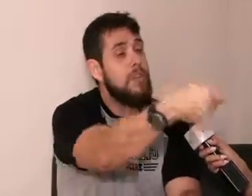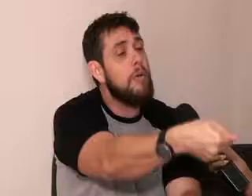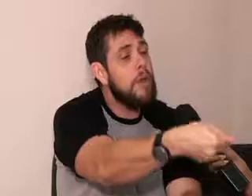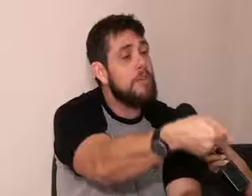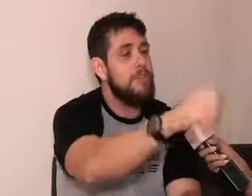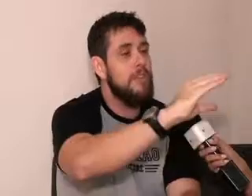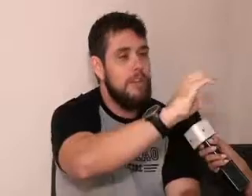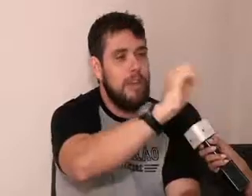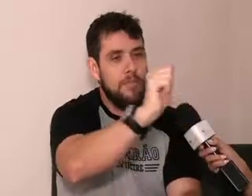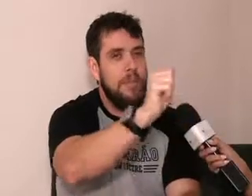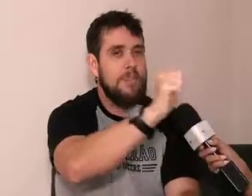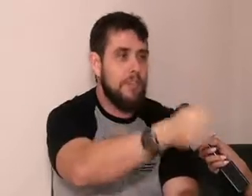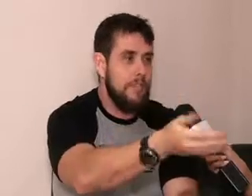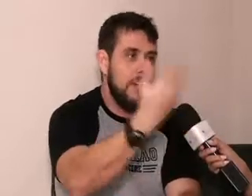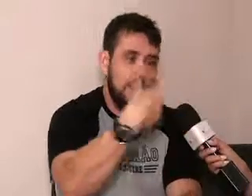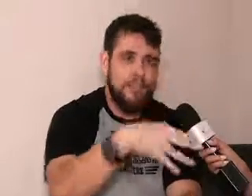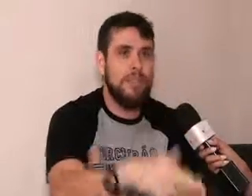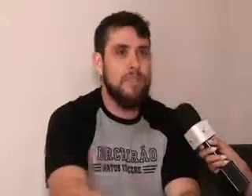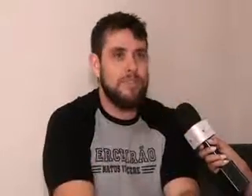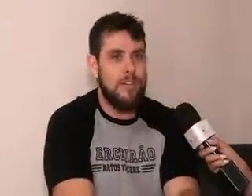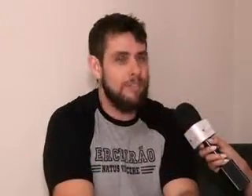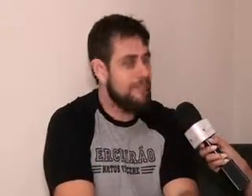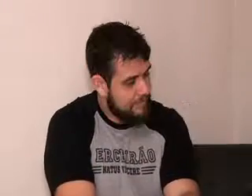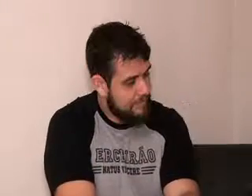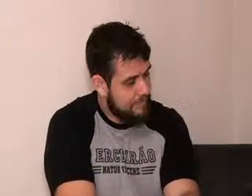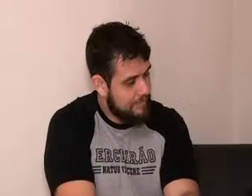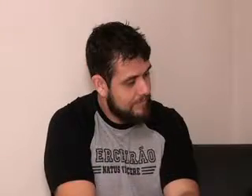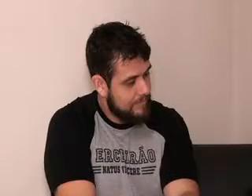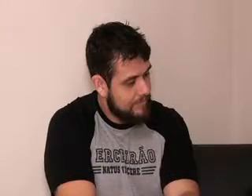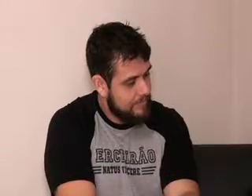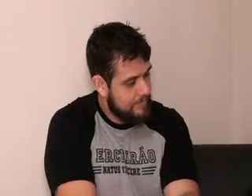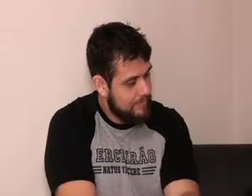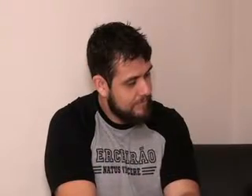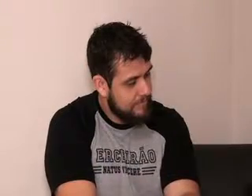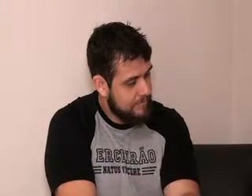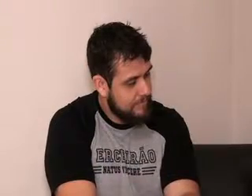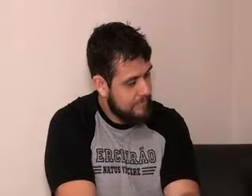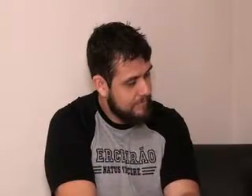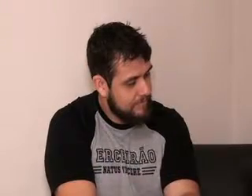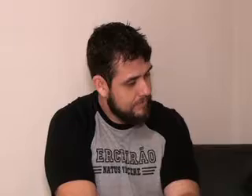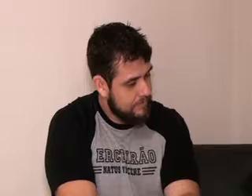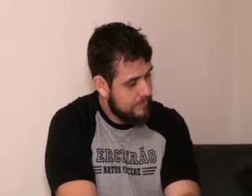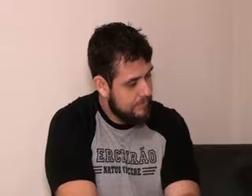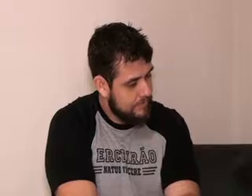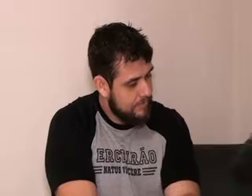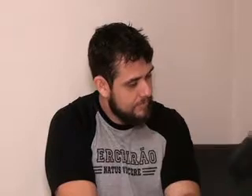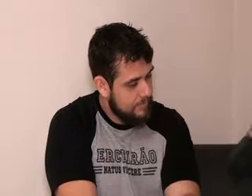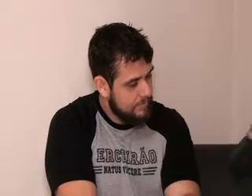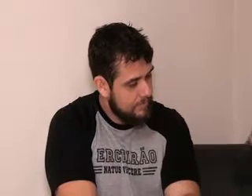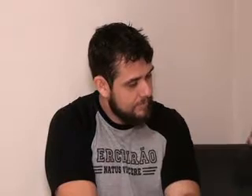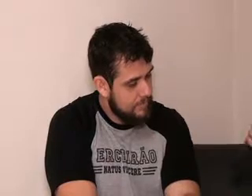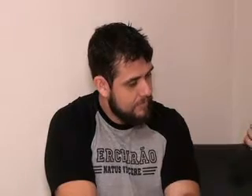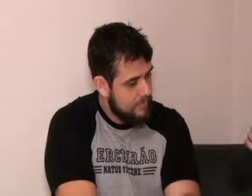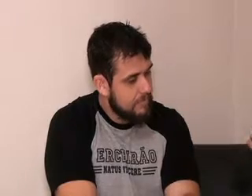sinal é esse. E aí você vai escrever e ela vai te dar o sinal. E como entender os critérios utilizados para dar sinal às pessoas e